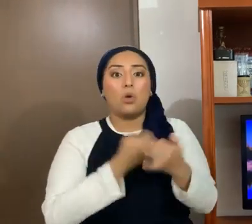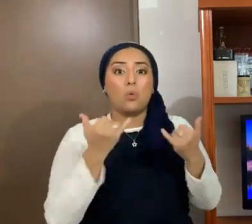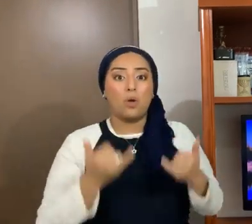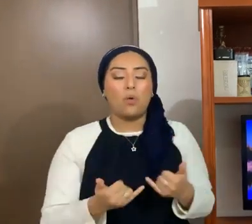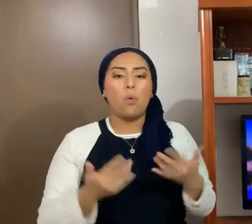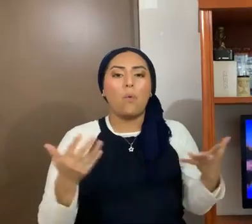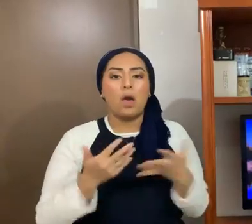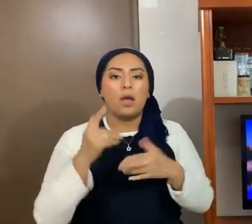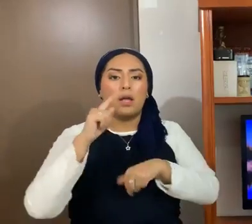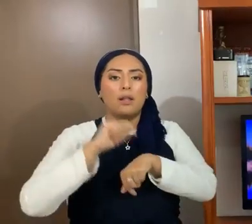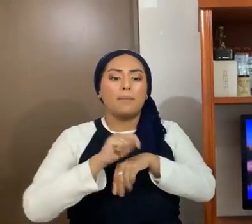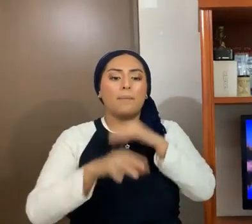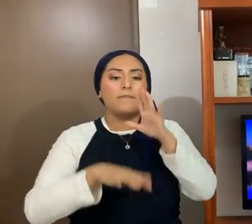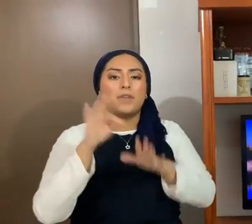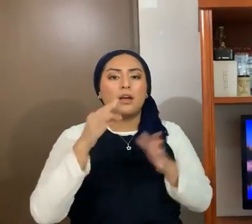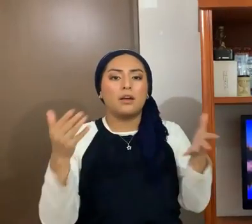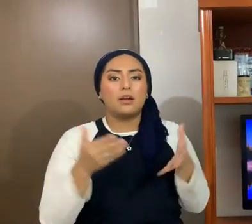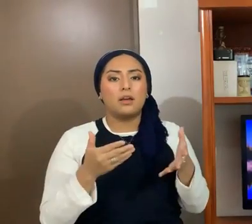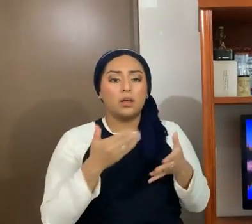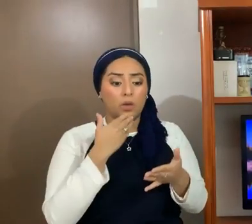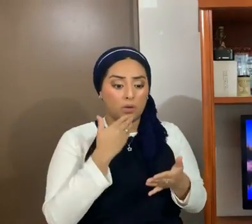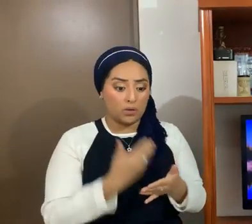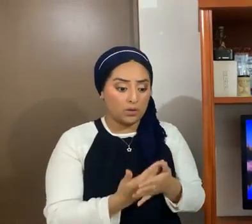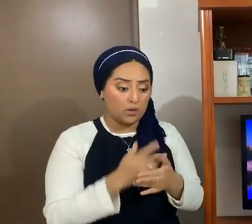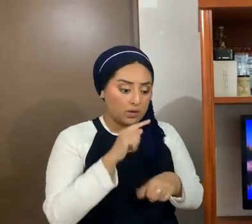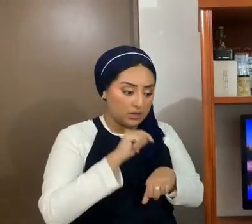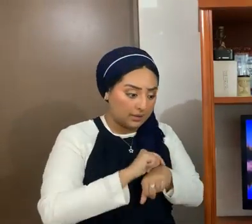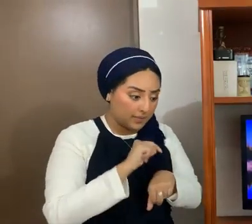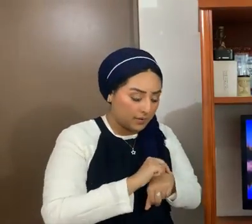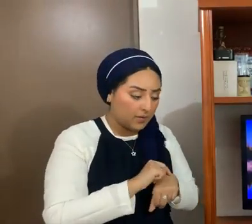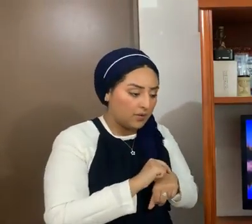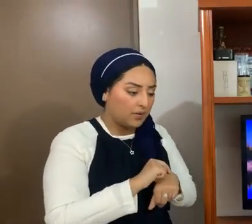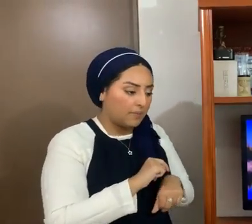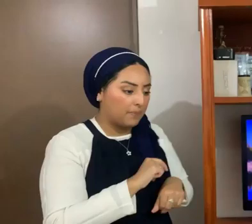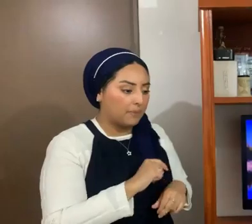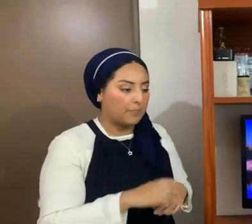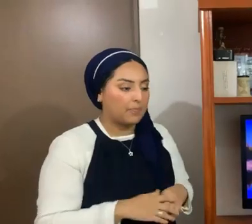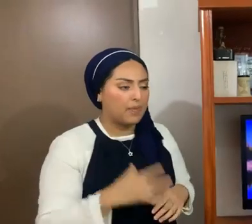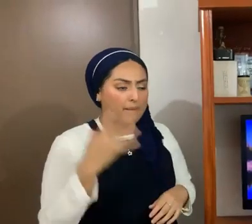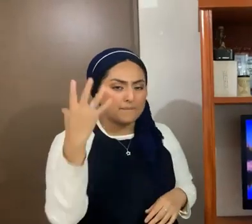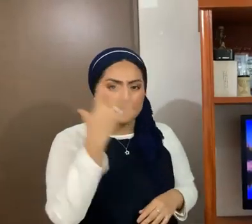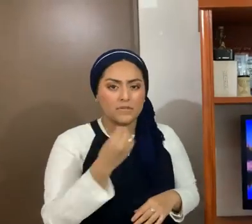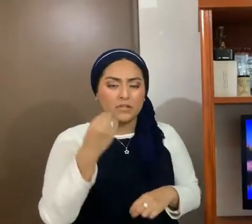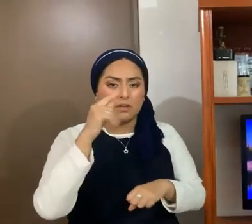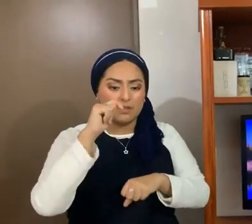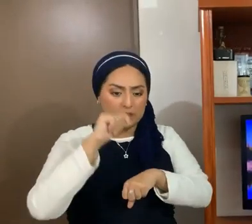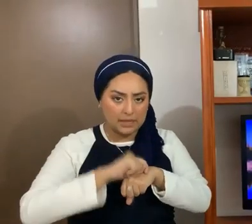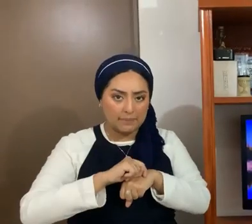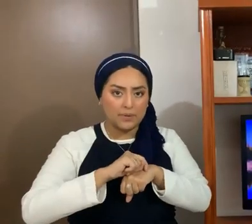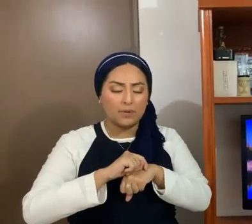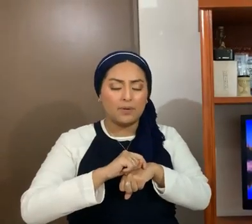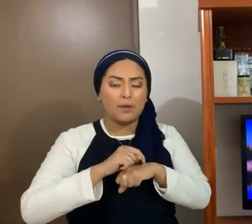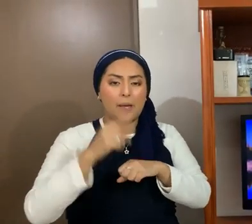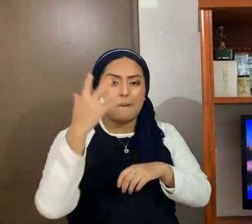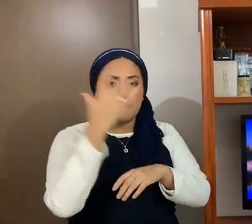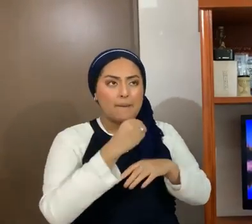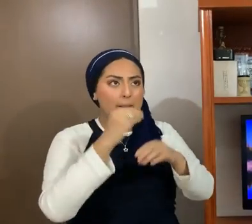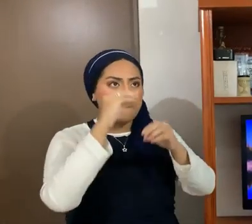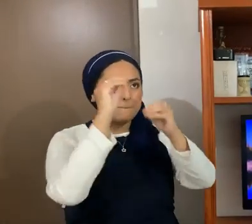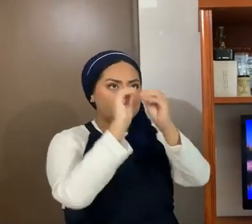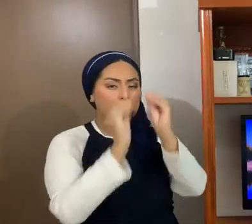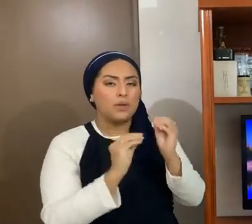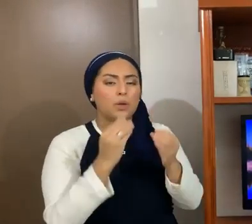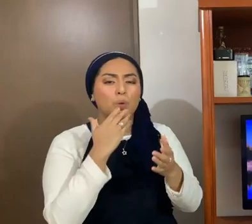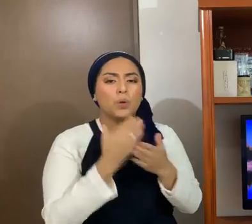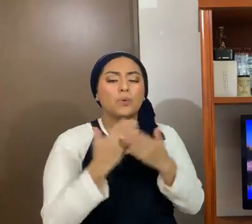¿qué templo encontraría? Un templo agradable, un templo embellecido, un templo adornado, un templo con